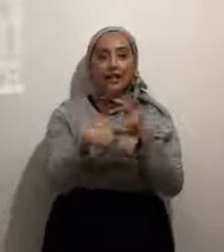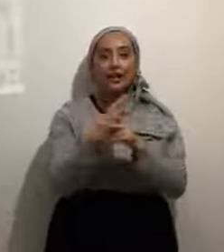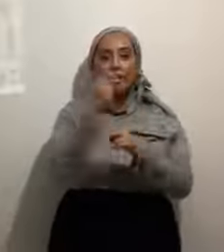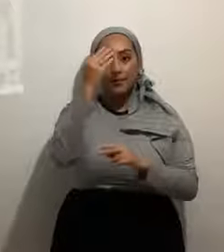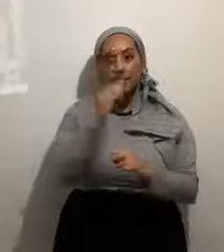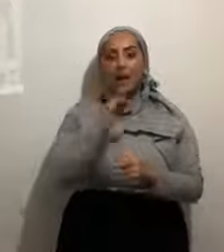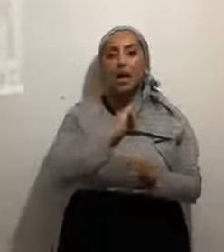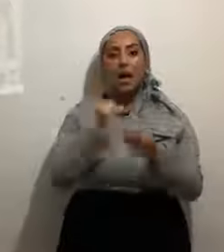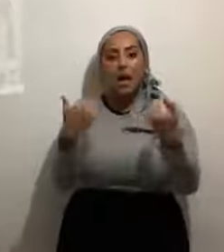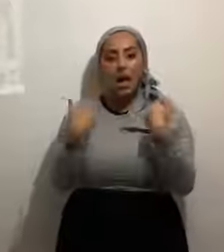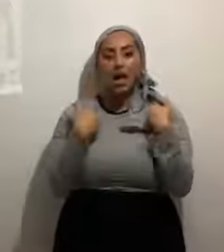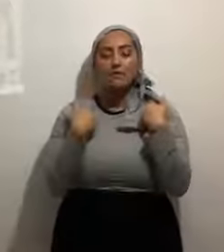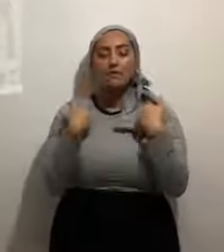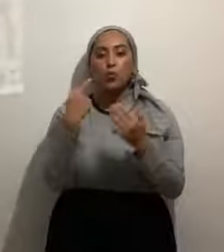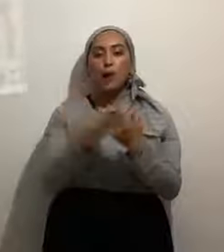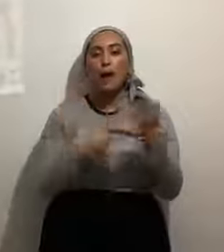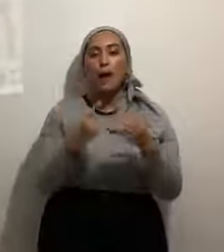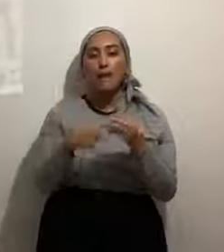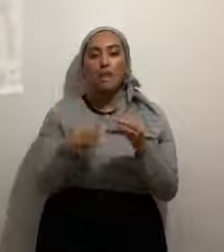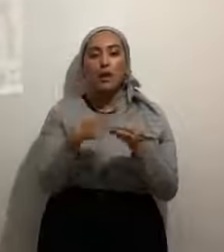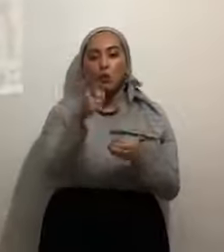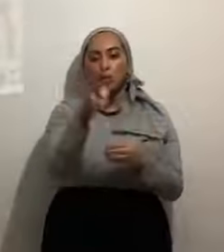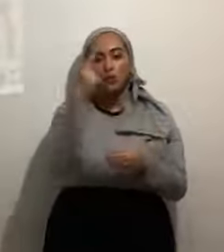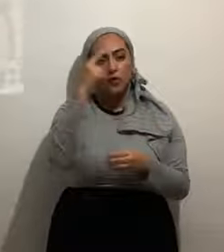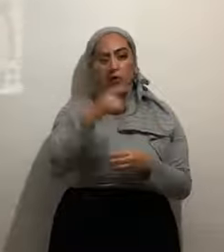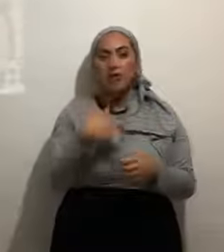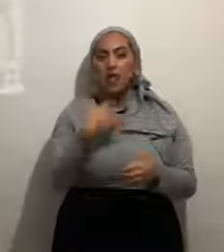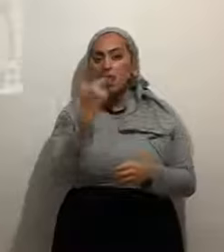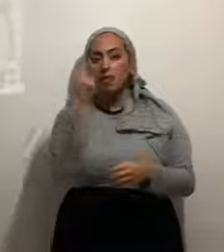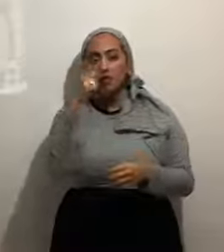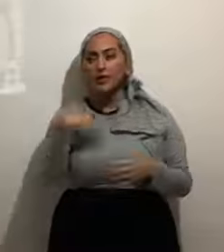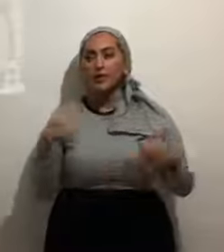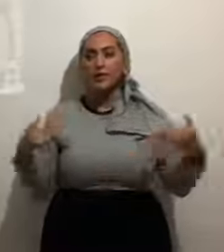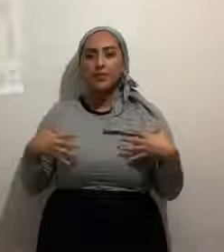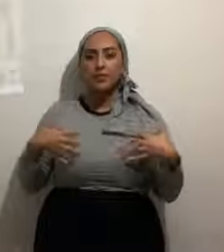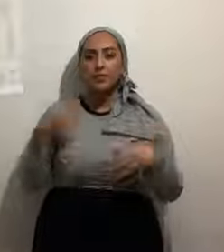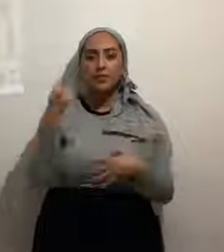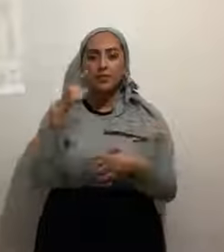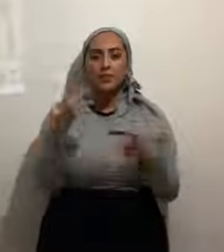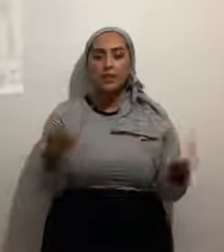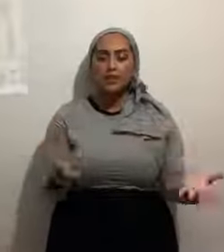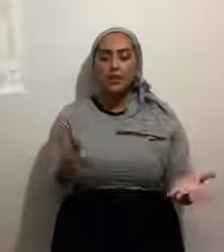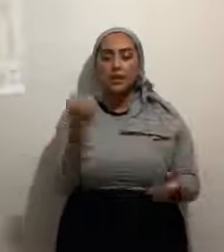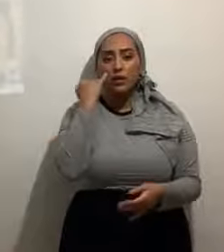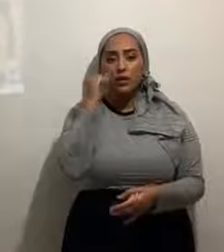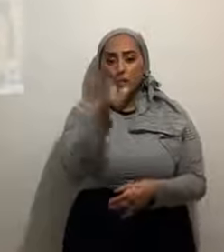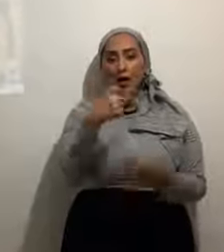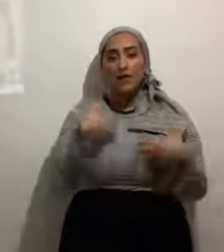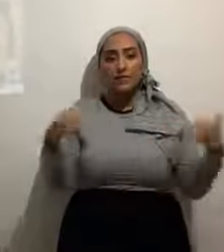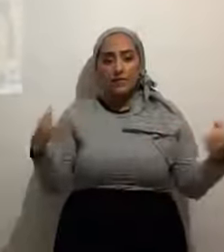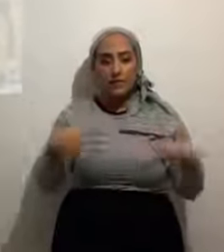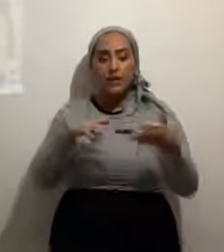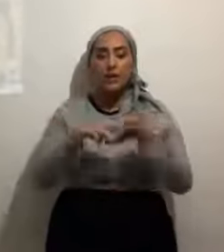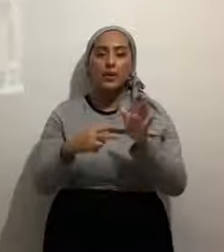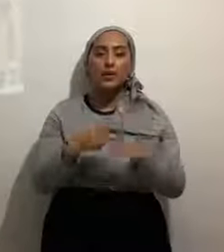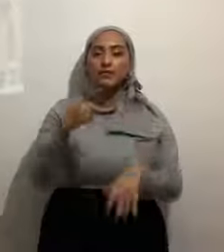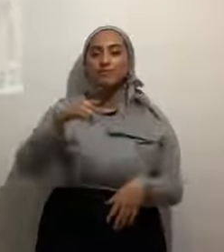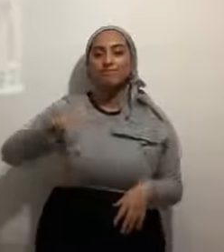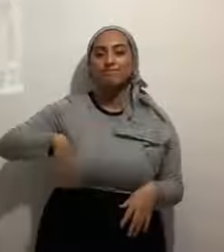¿tú? Entonces, ¿por qué dudar y por qué el miedo? Porque si tienes miedo, es que decir que no, todavía no es, o sea, ¿no tienes